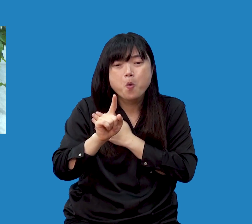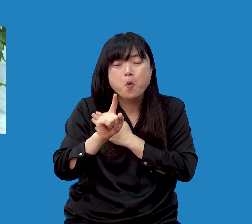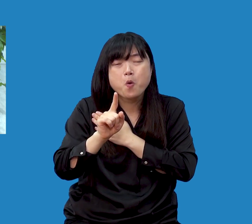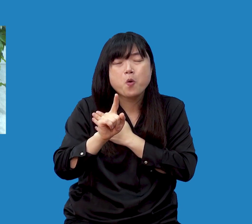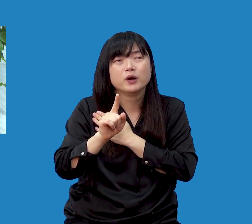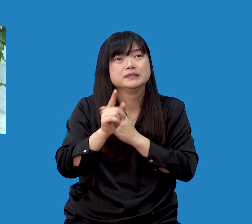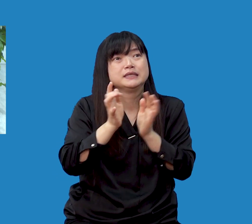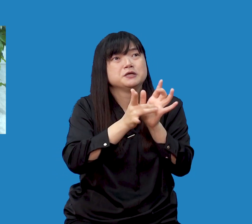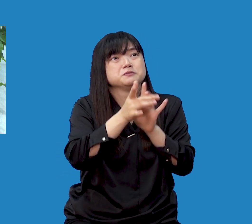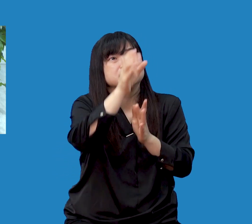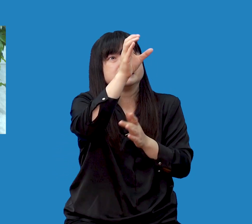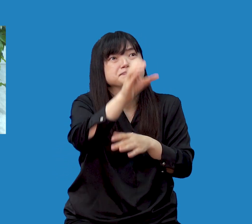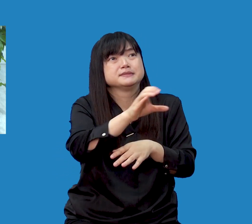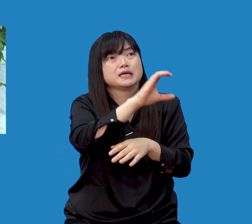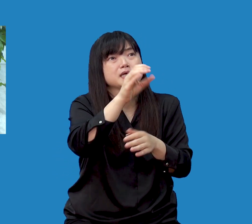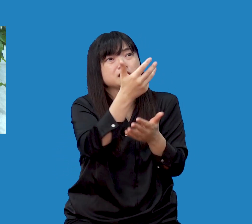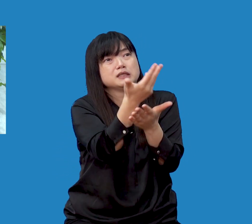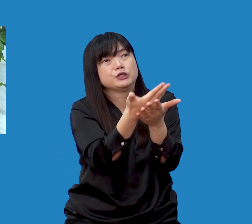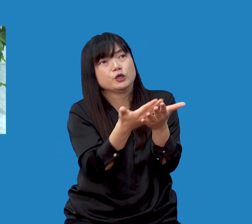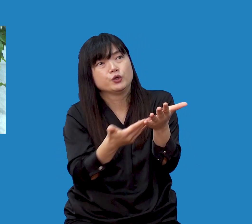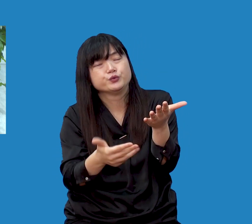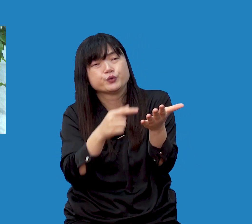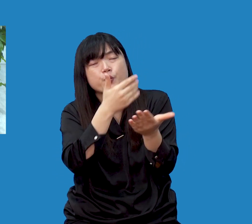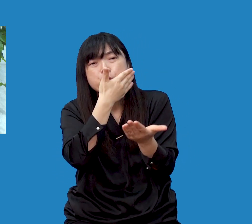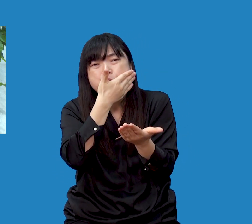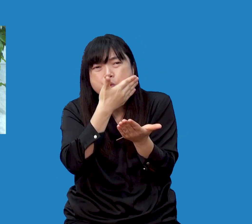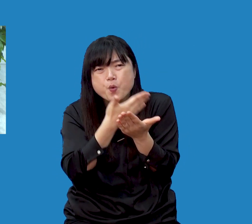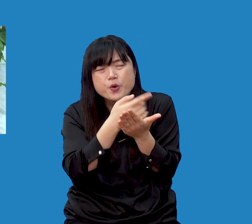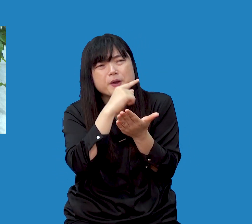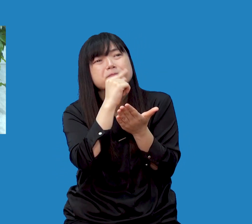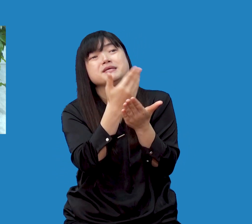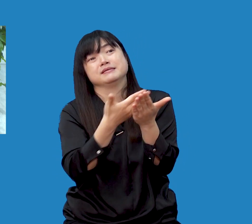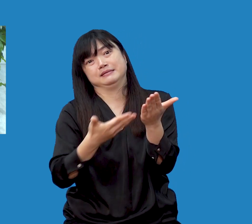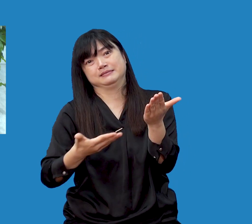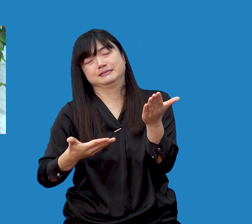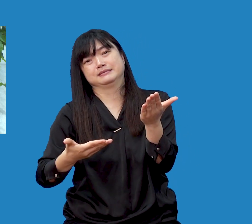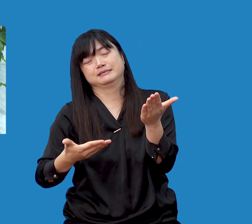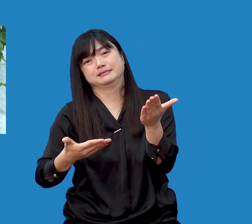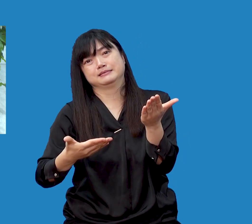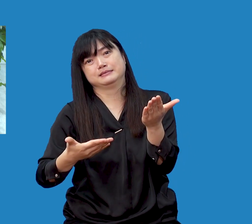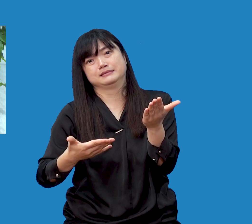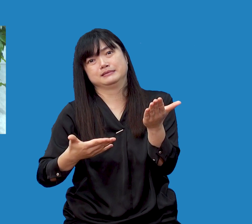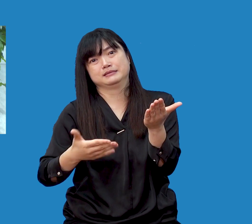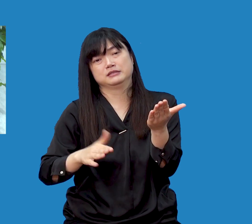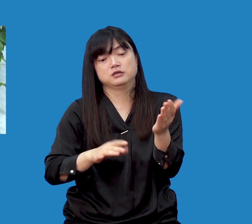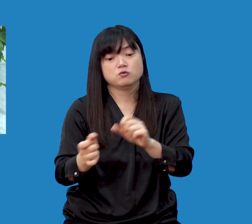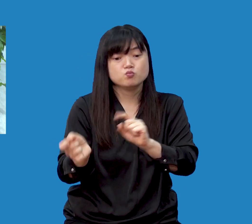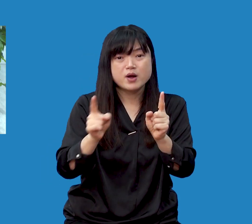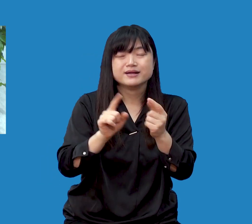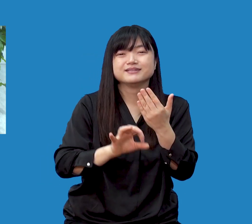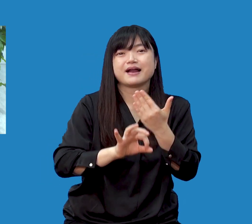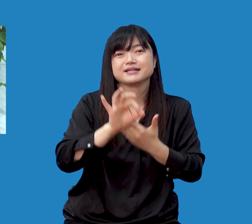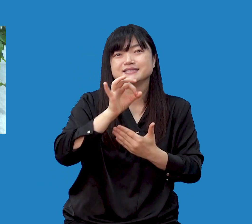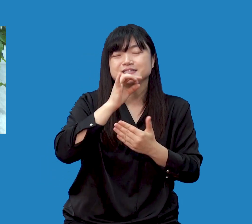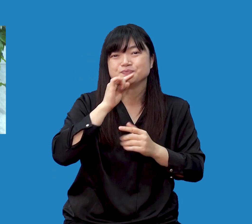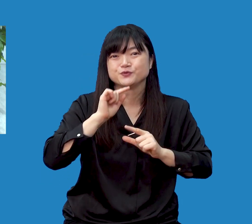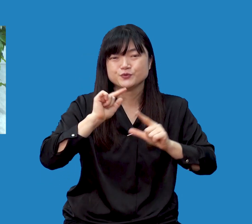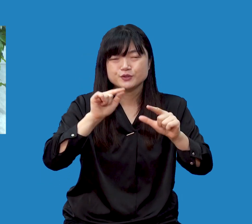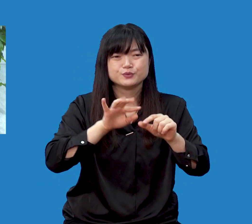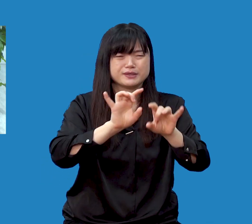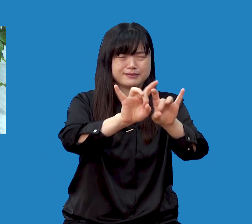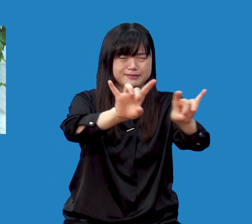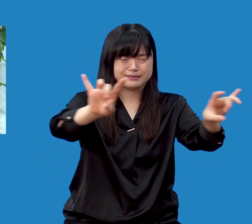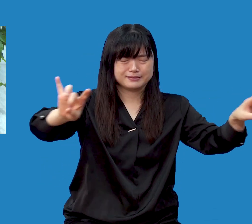십자가에서 주님께서 흘리신 보혈의 피입니다. 오늘 부활절 주일에 우리